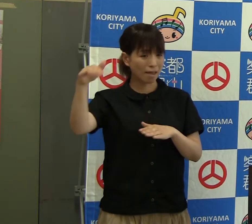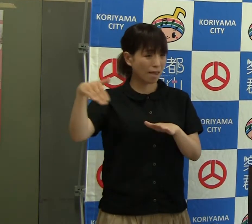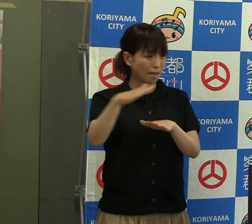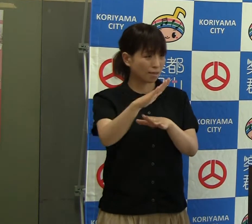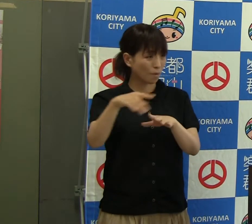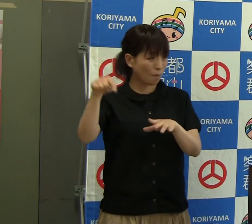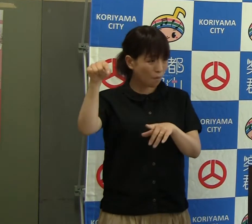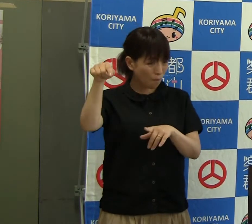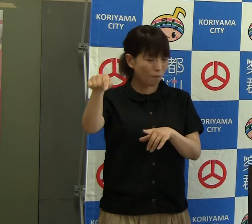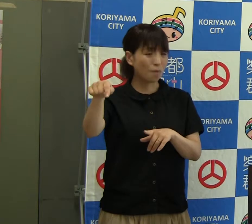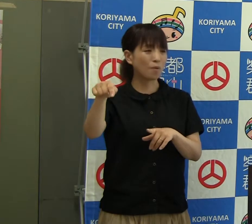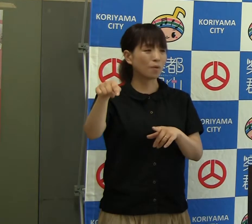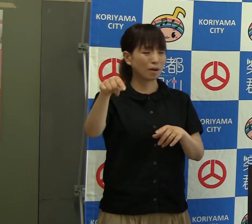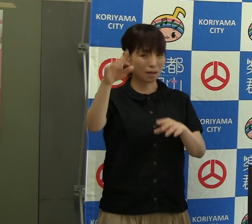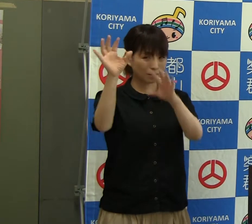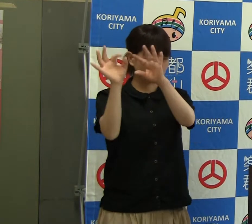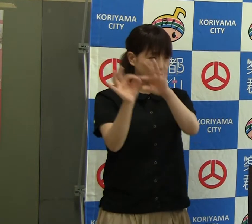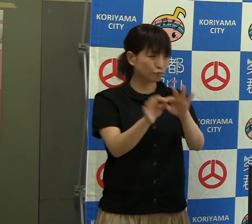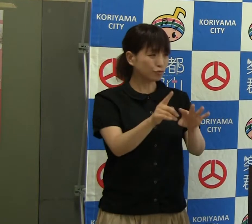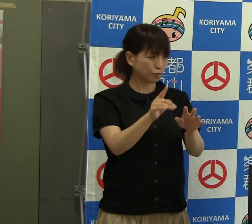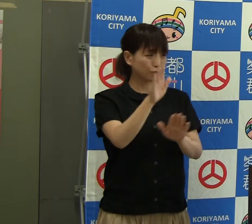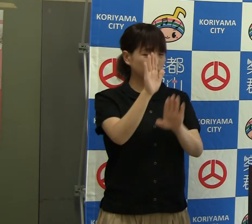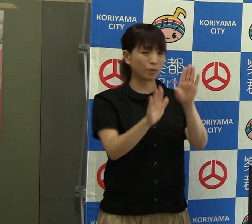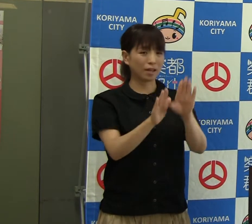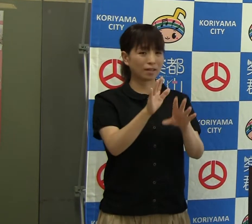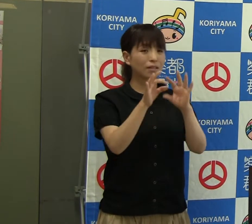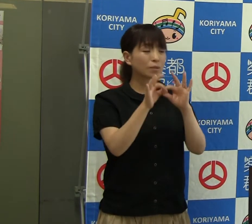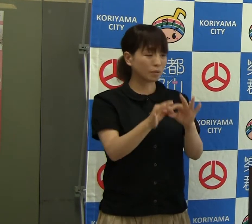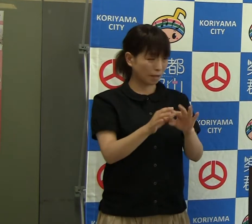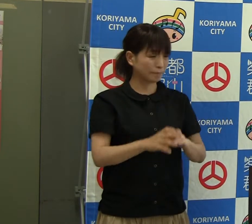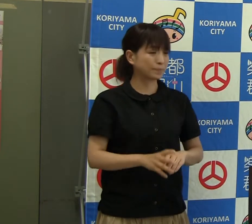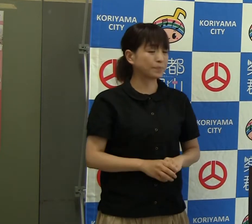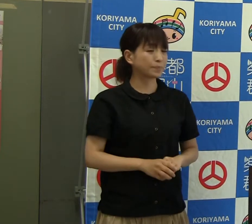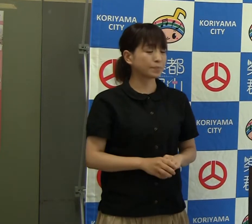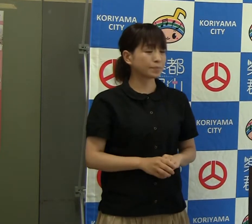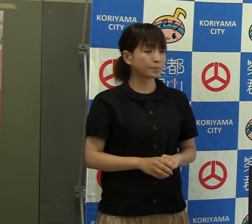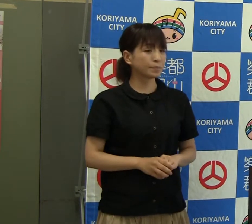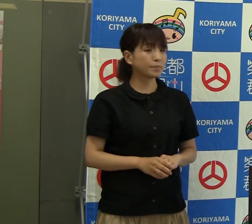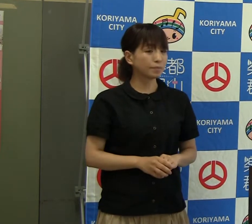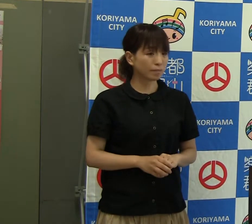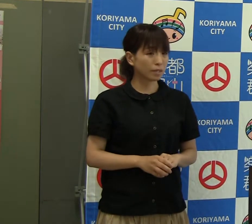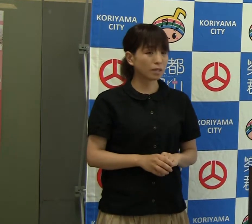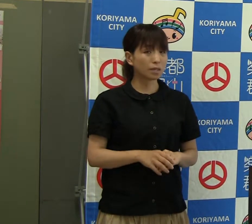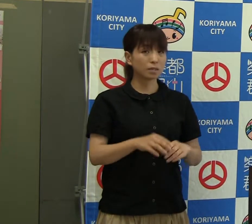で、契約を結んでおります。ウェザーニュースの情報によりますと、